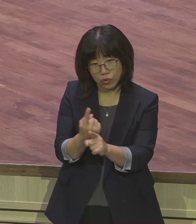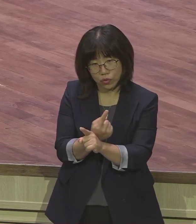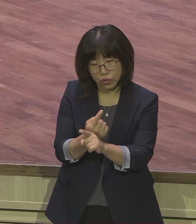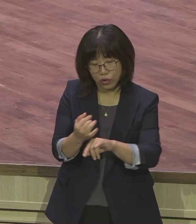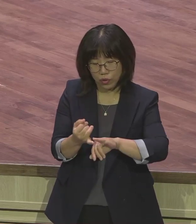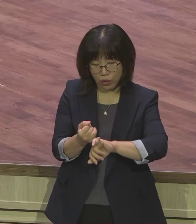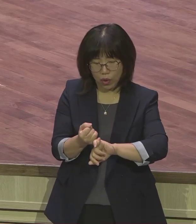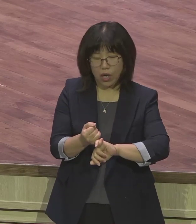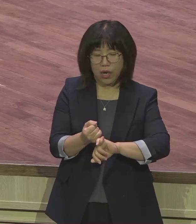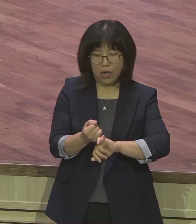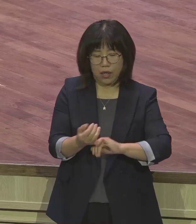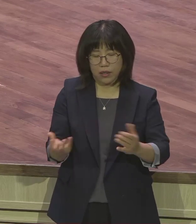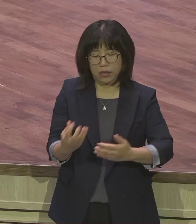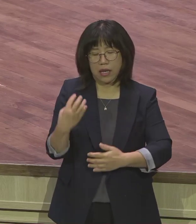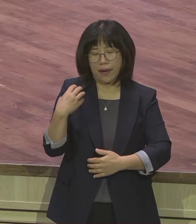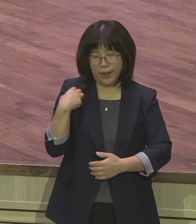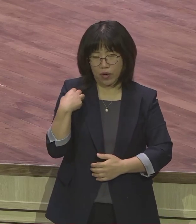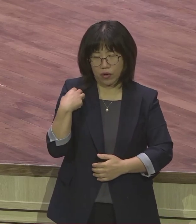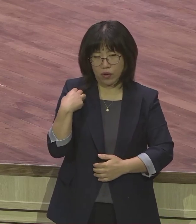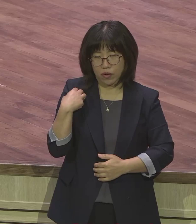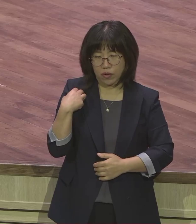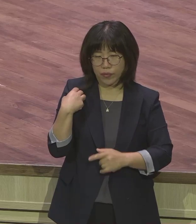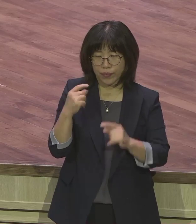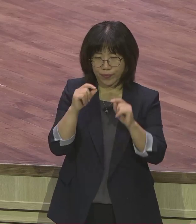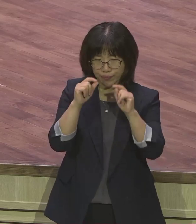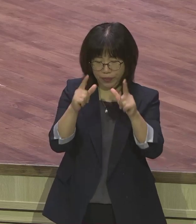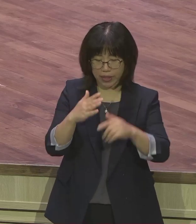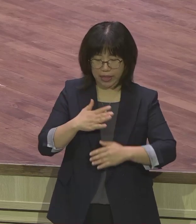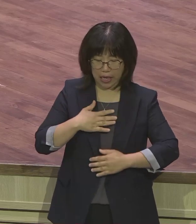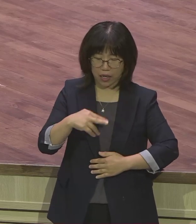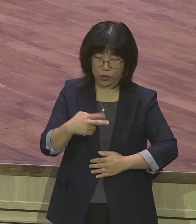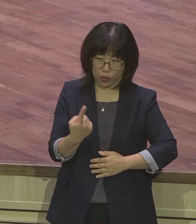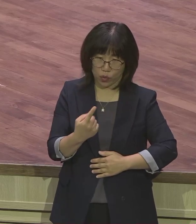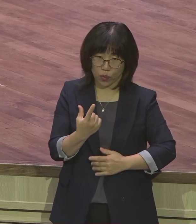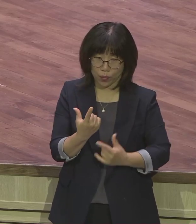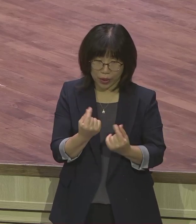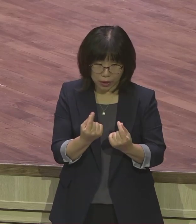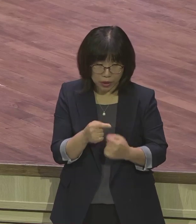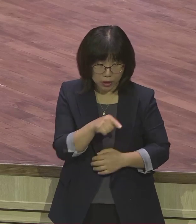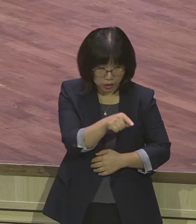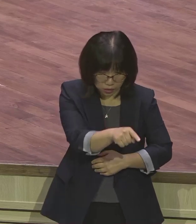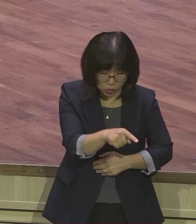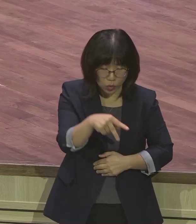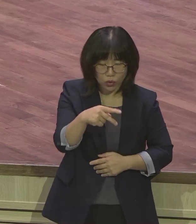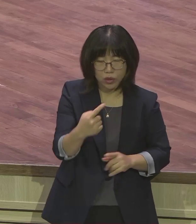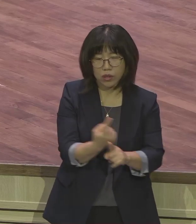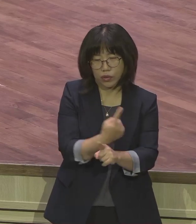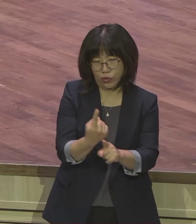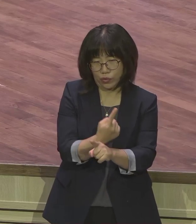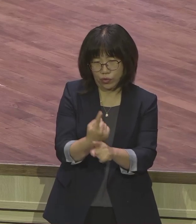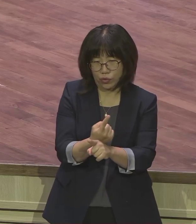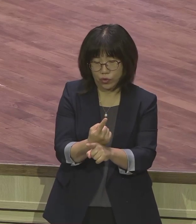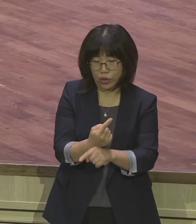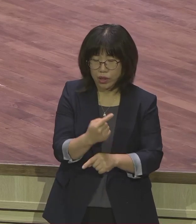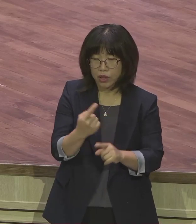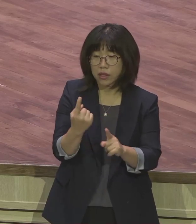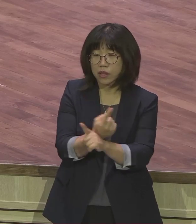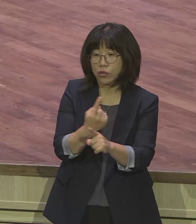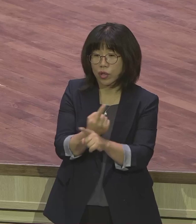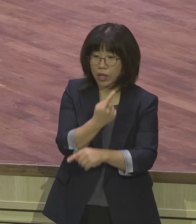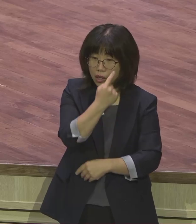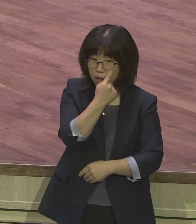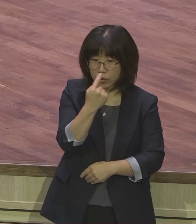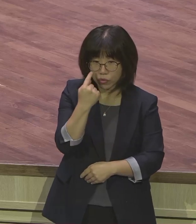치유해야 될 사명이 있다고 하면 나도 치유받아야지만 사람도 치유해지고 그렇게 치유눈을 읽어봐요.